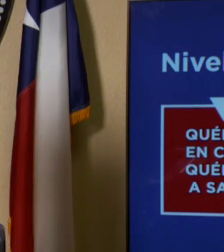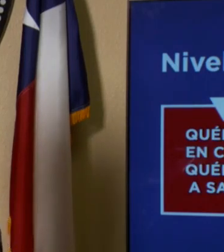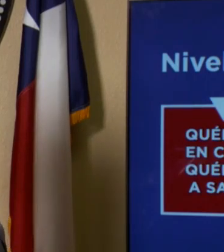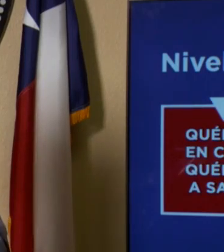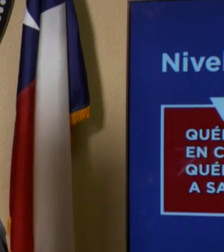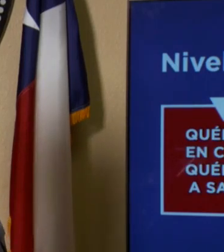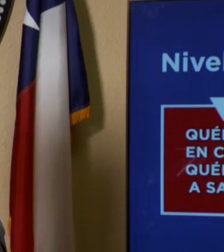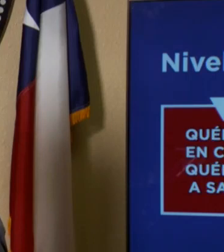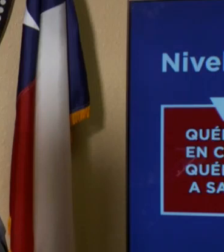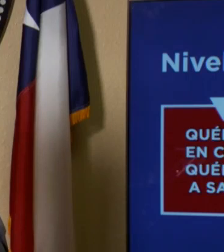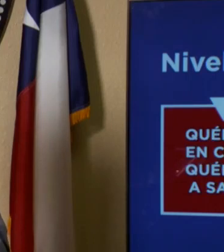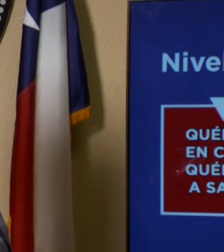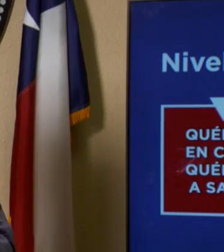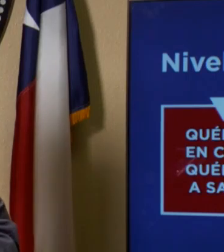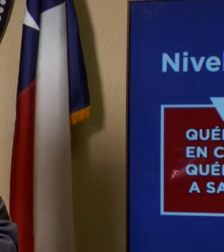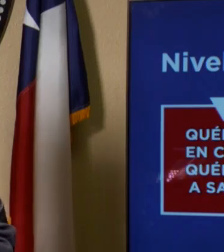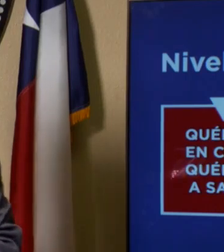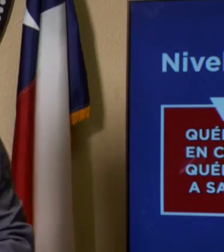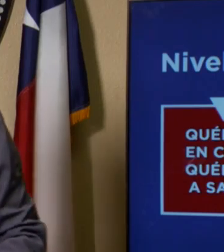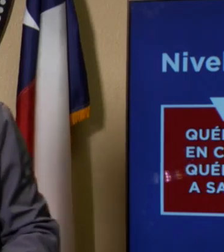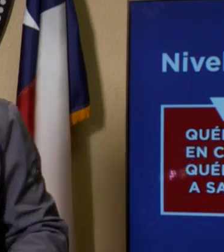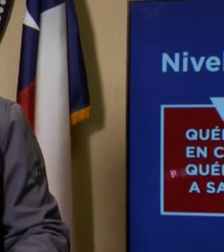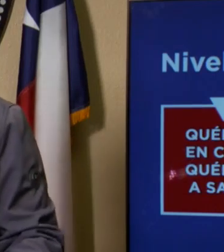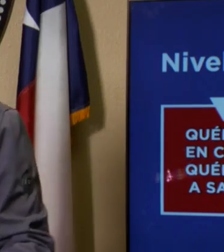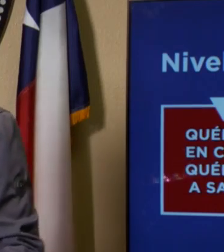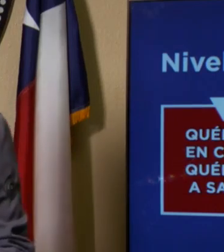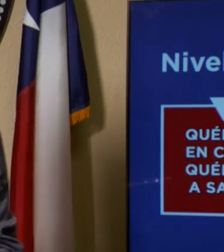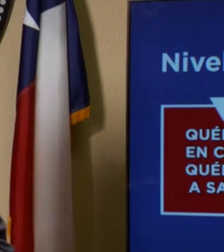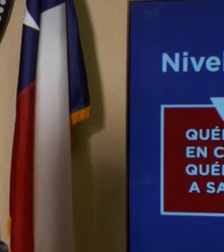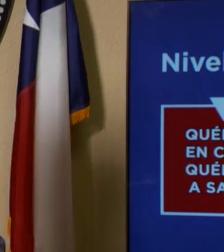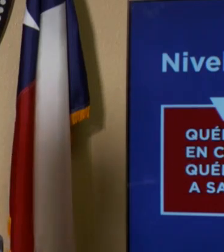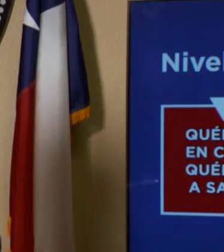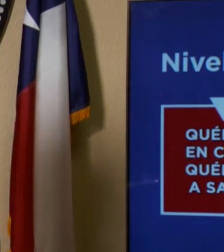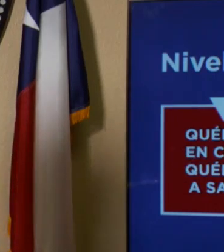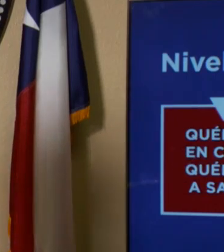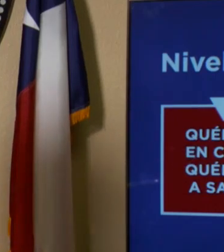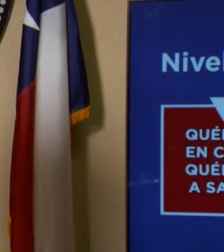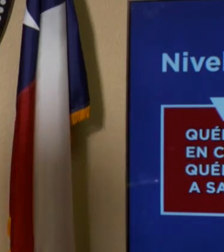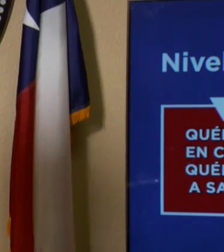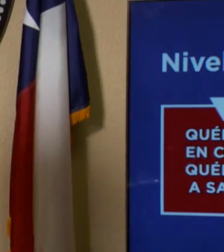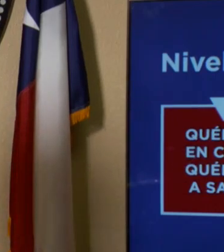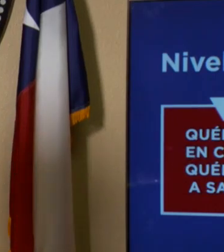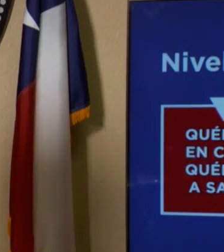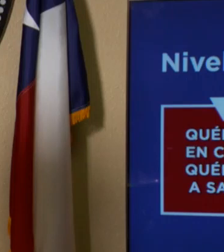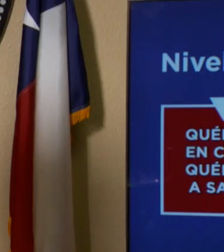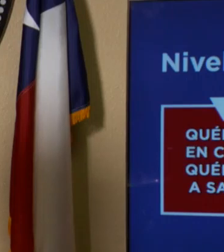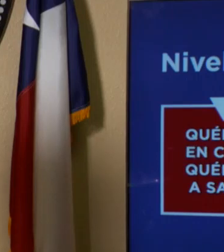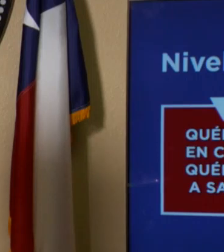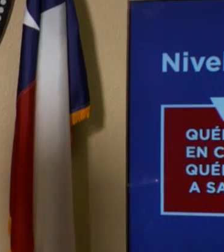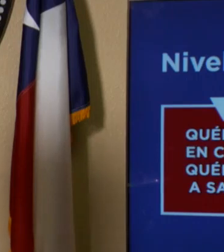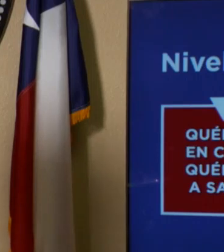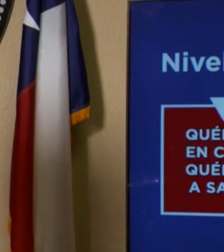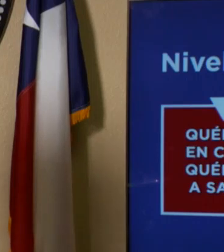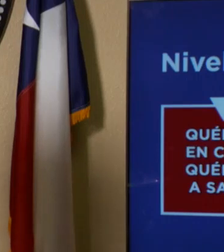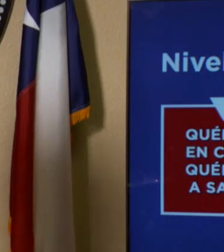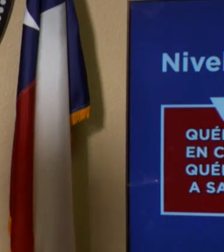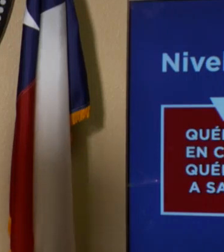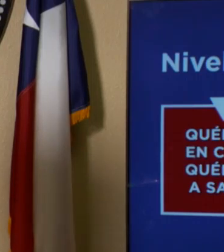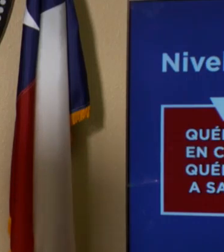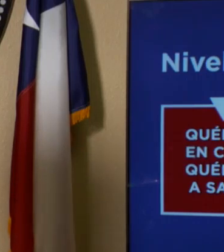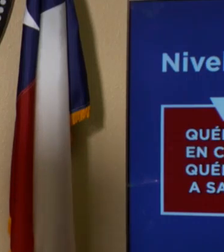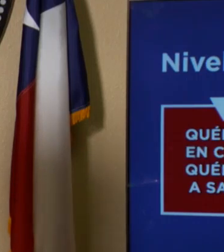las que mostró el doctor? ¿Eso lo tienes en PDF? ¿Lo podrías mandar? No en PDF. ¿Está en